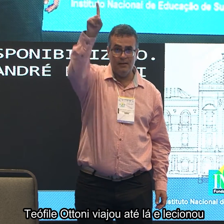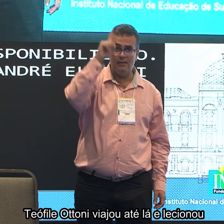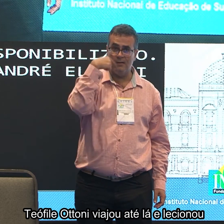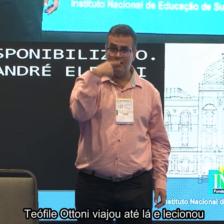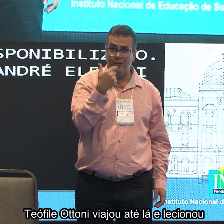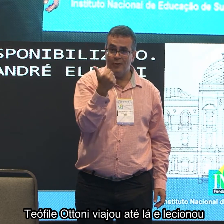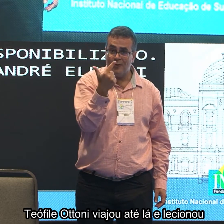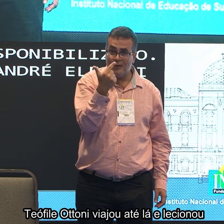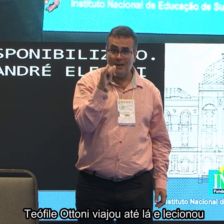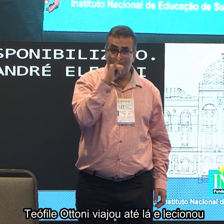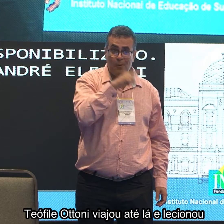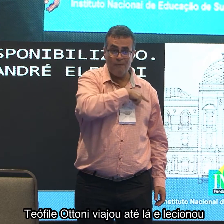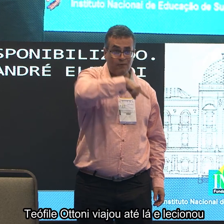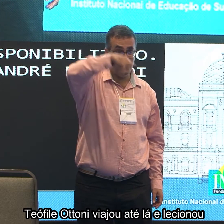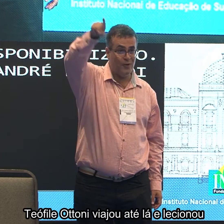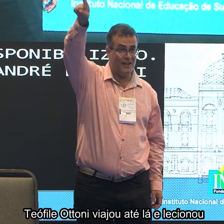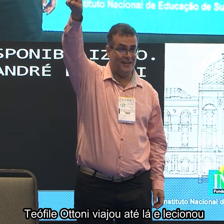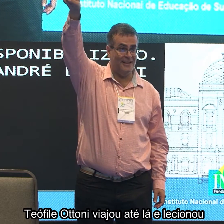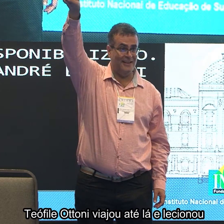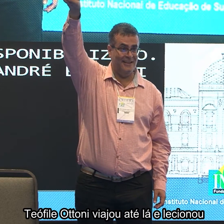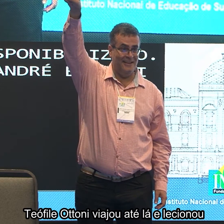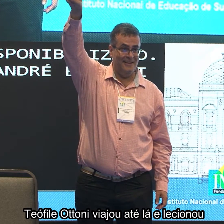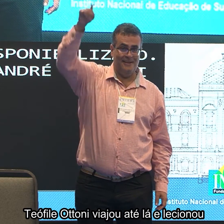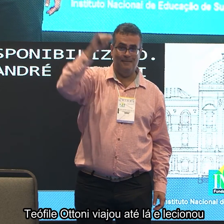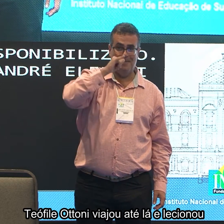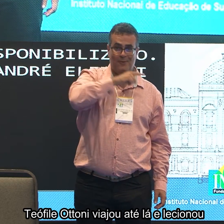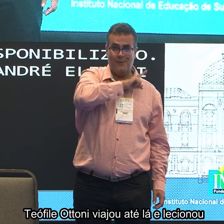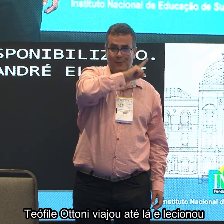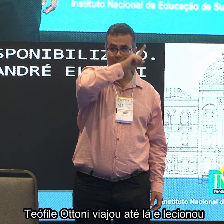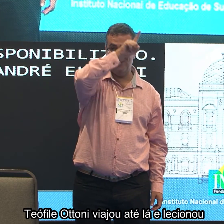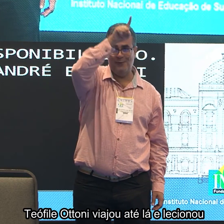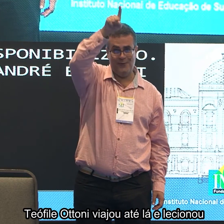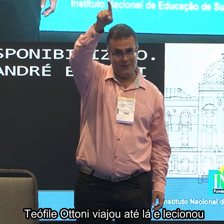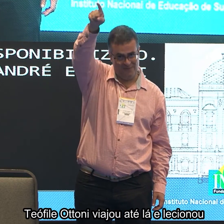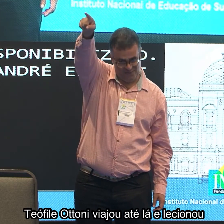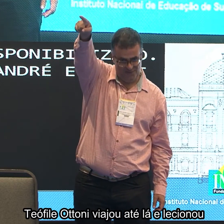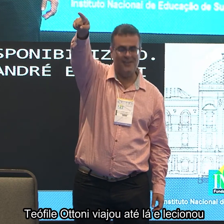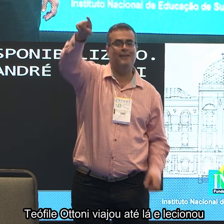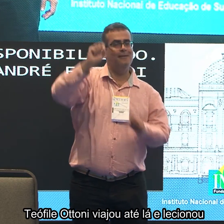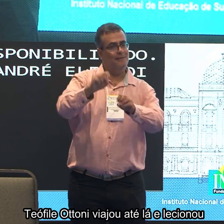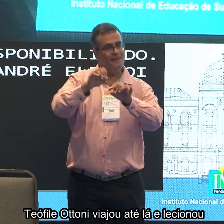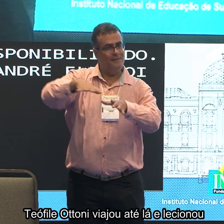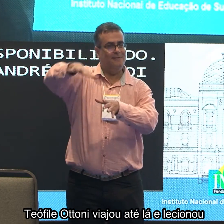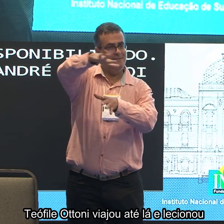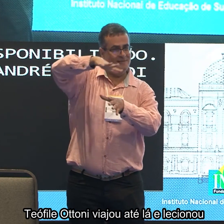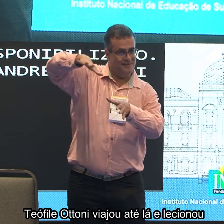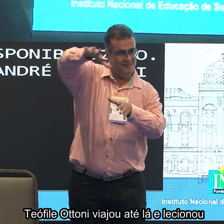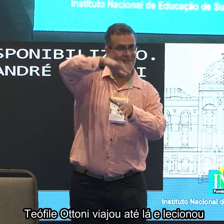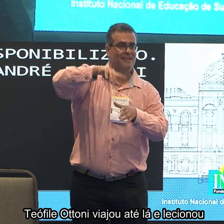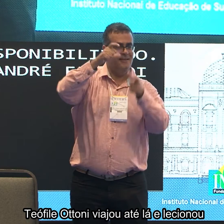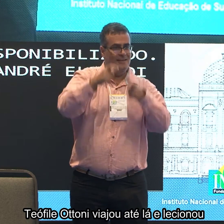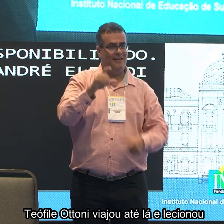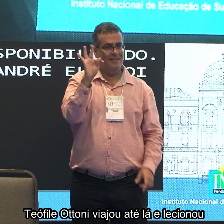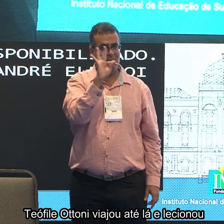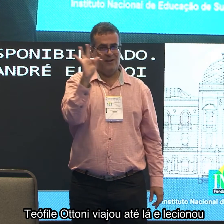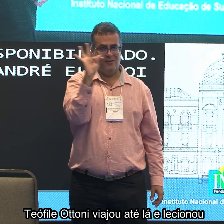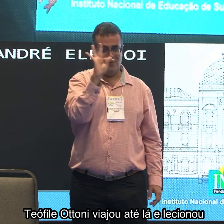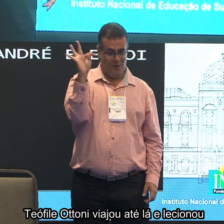Teófilo Antoni, né? Ottoni. E ele viajou, né, até lá e lecionou